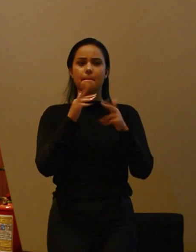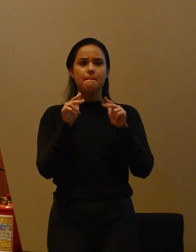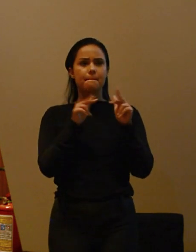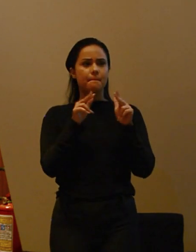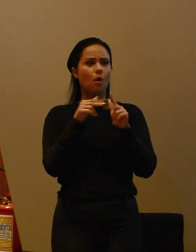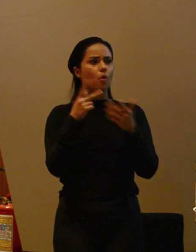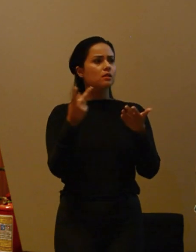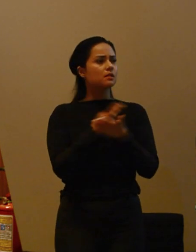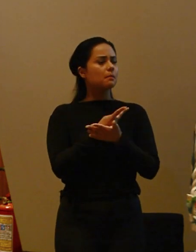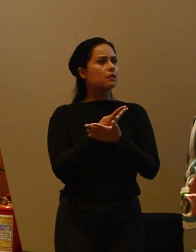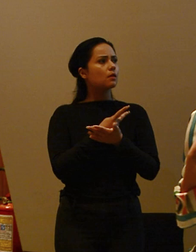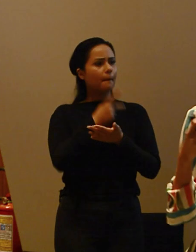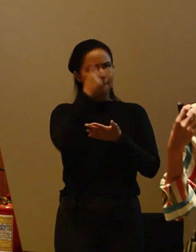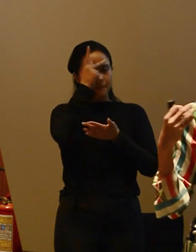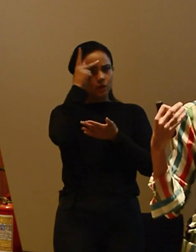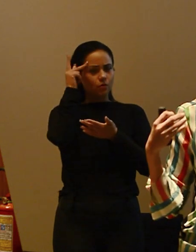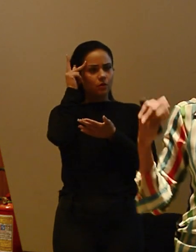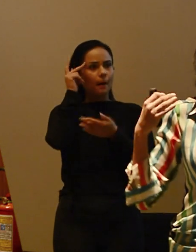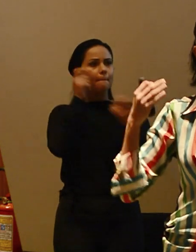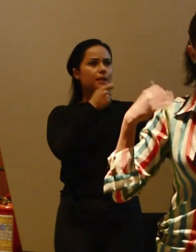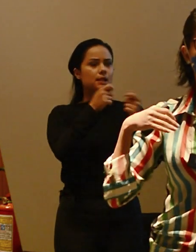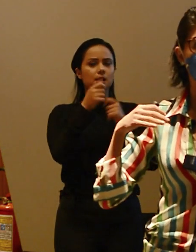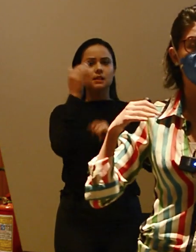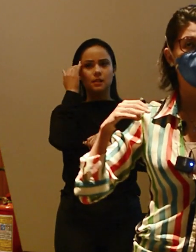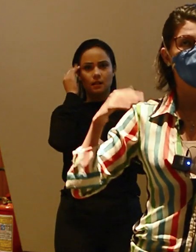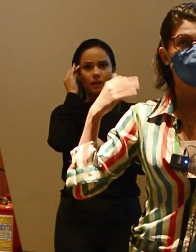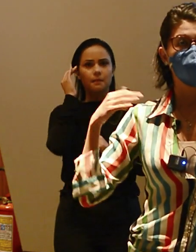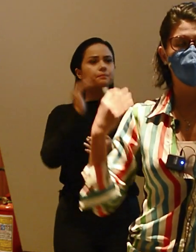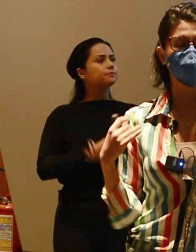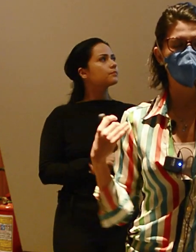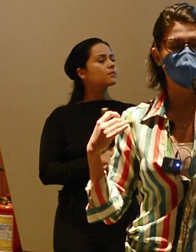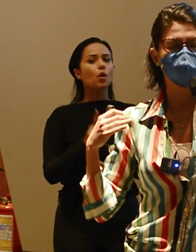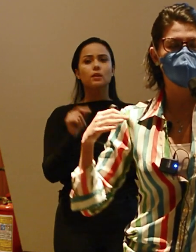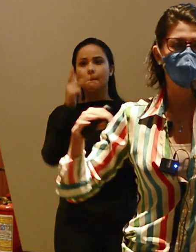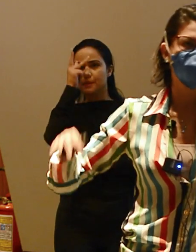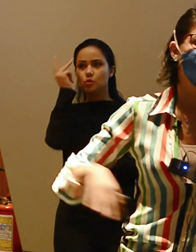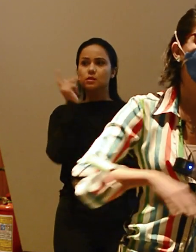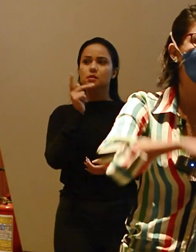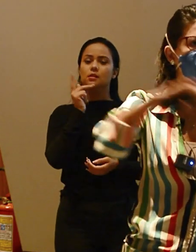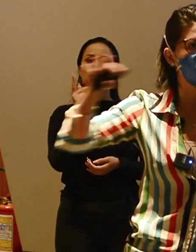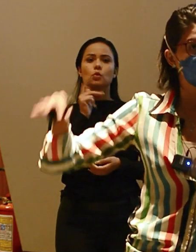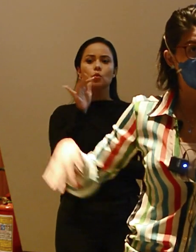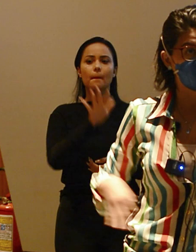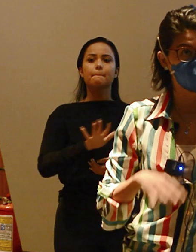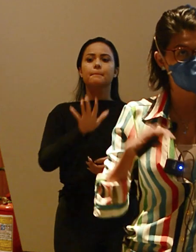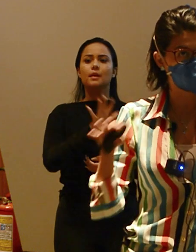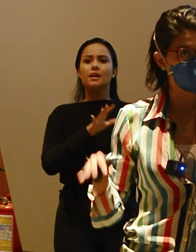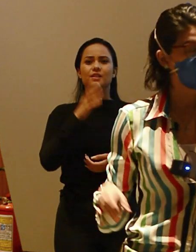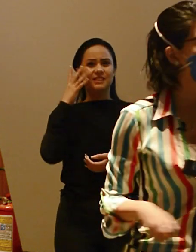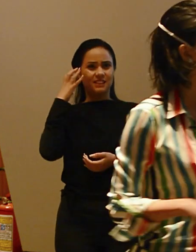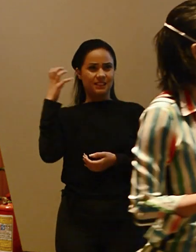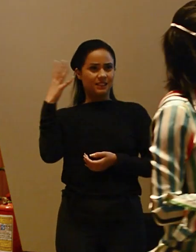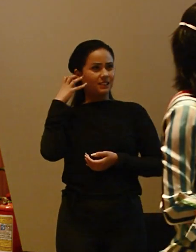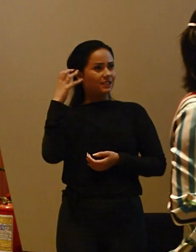uma situação em que as pessoas precisam entender o que a outra pessoa está dizendo num ambiente com barulho em